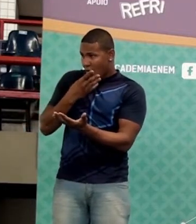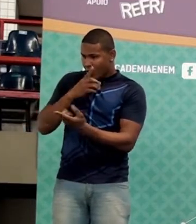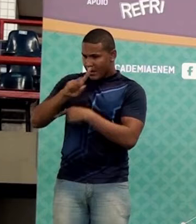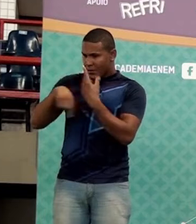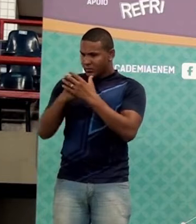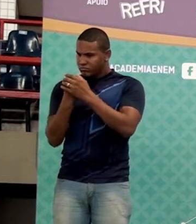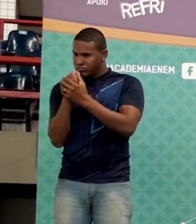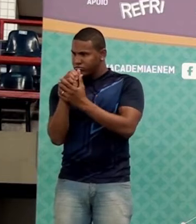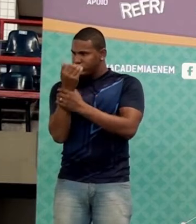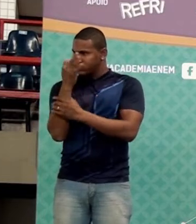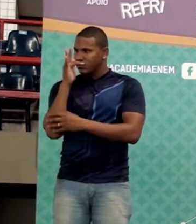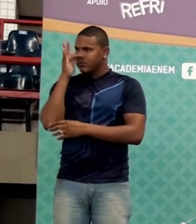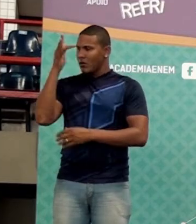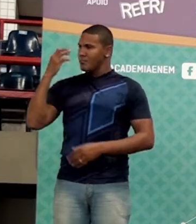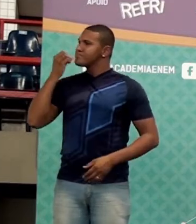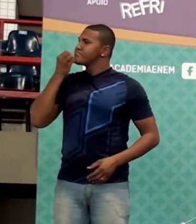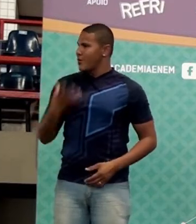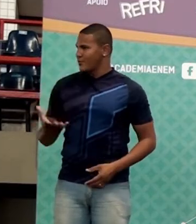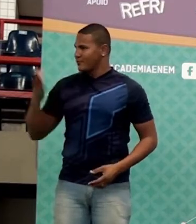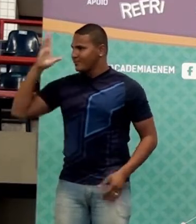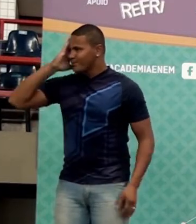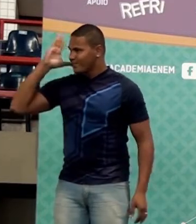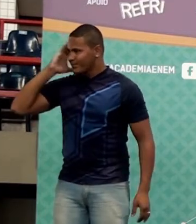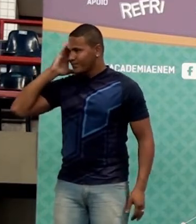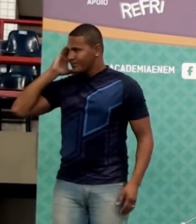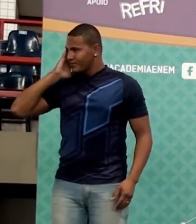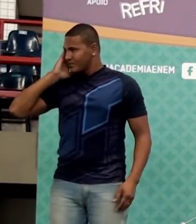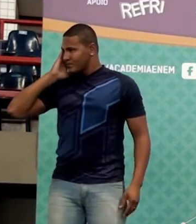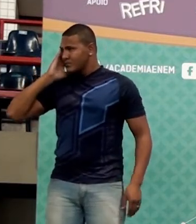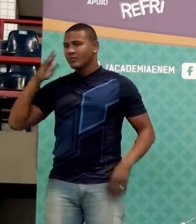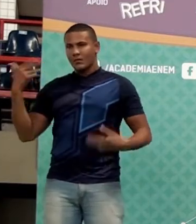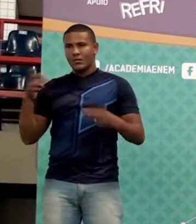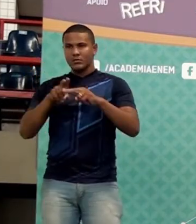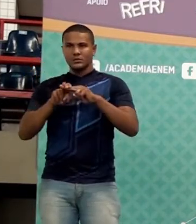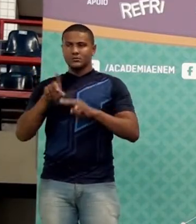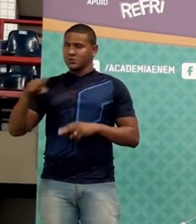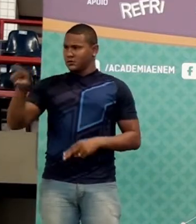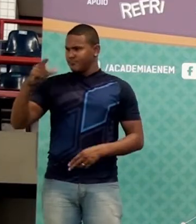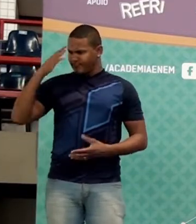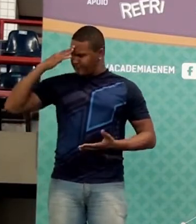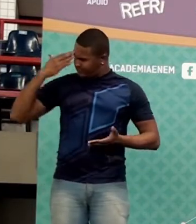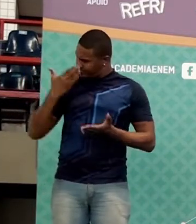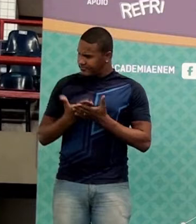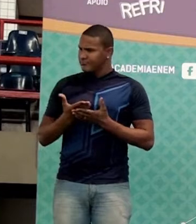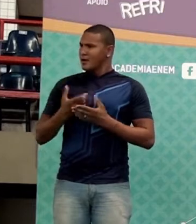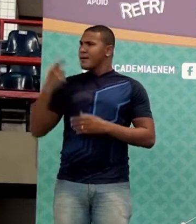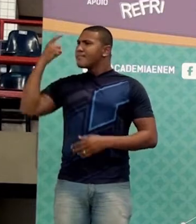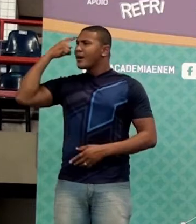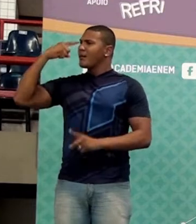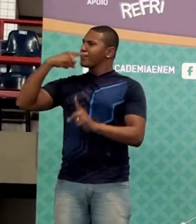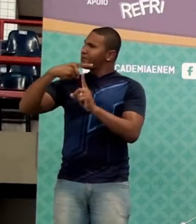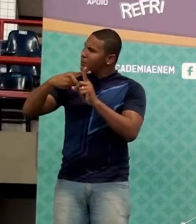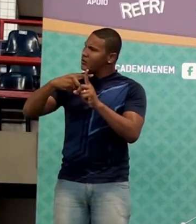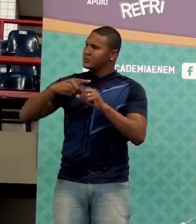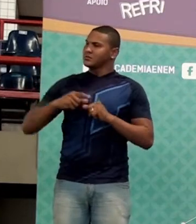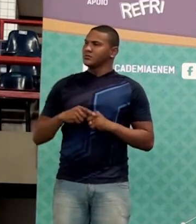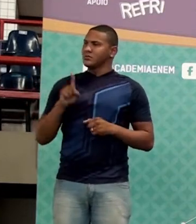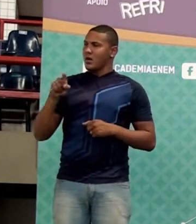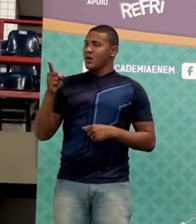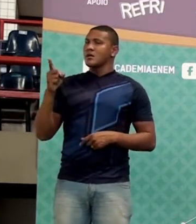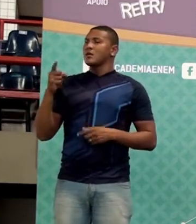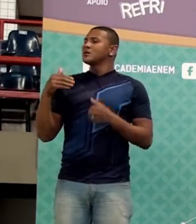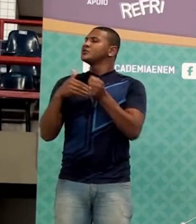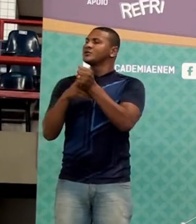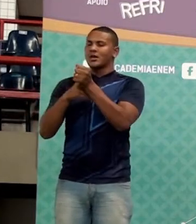fé. Pensem positivo. Acreditem que vai dar certo, né? O segredo da felicidade na vida